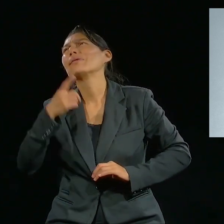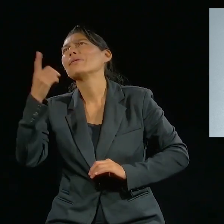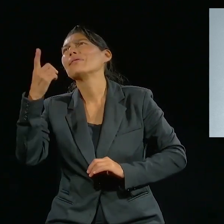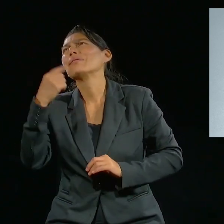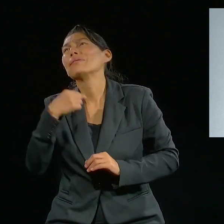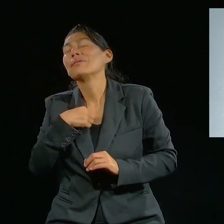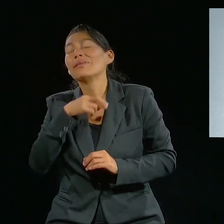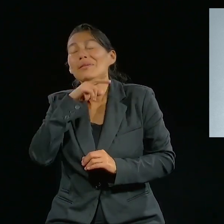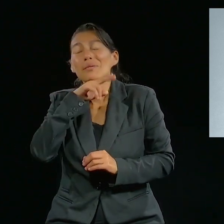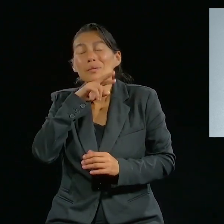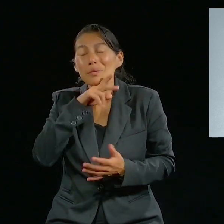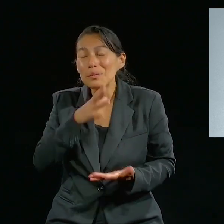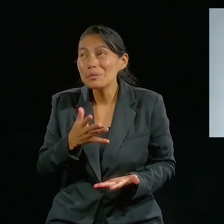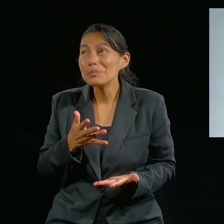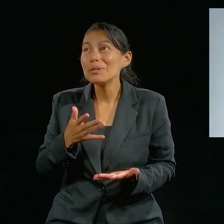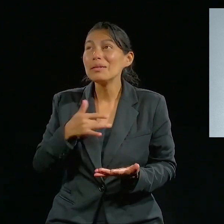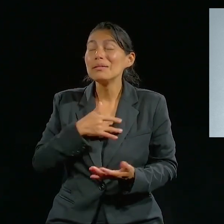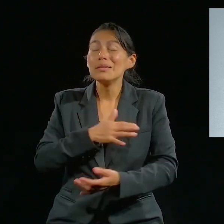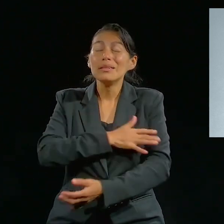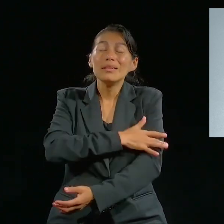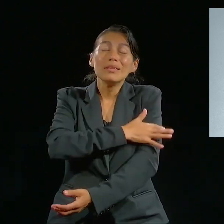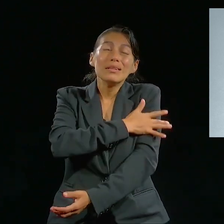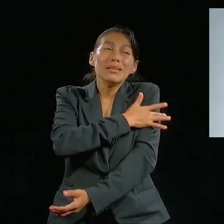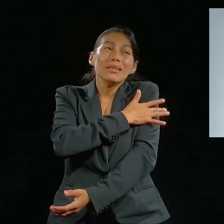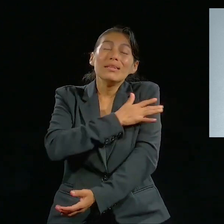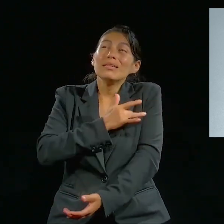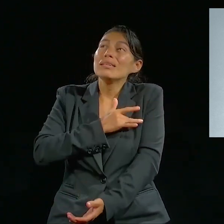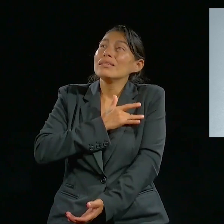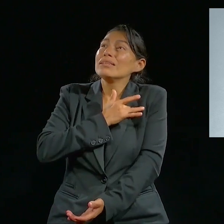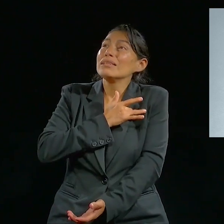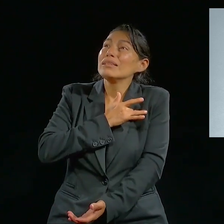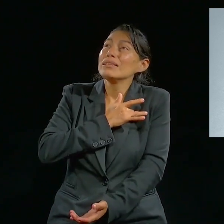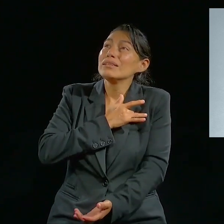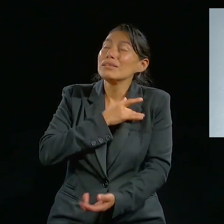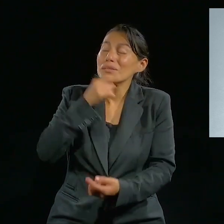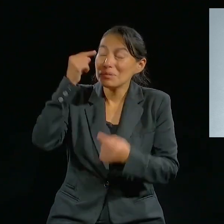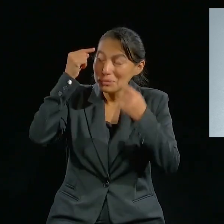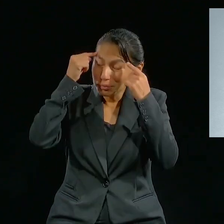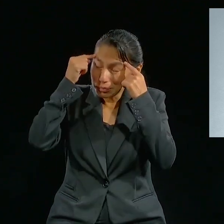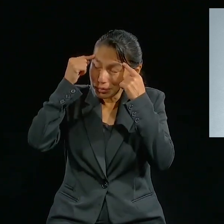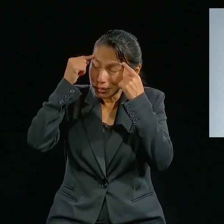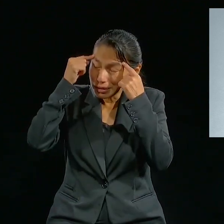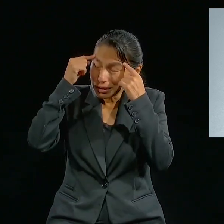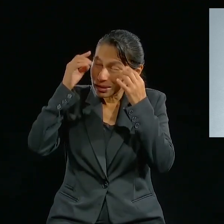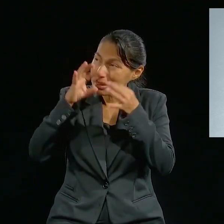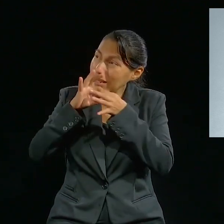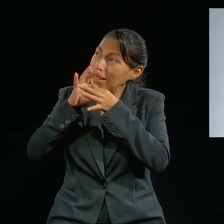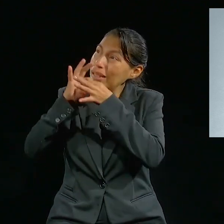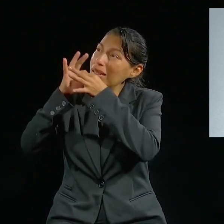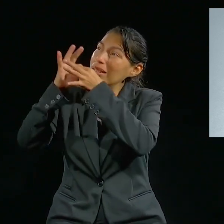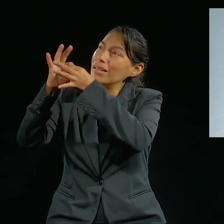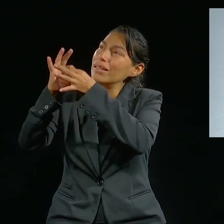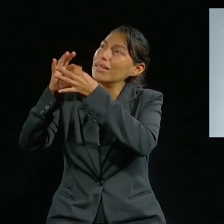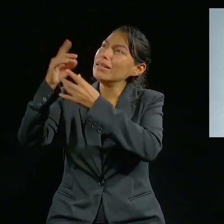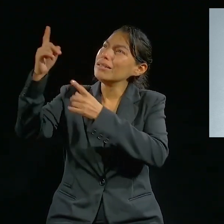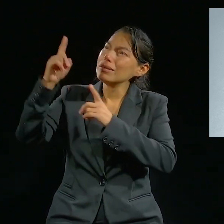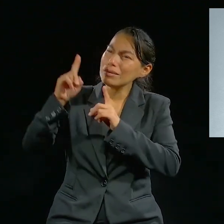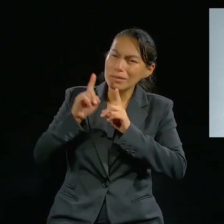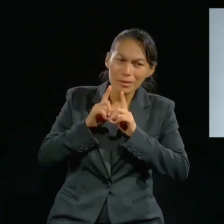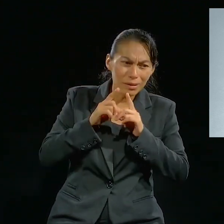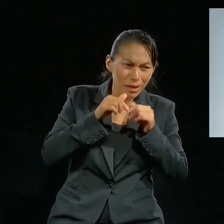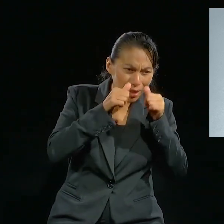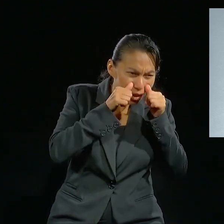preocupas por cómo están mis emociones por cómo está mi salud mental y